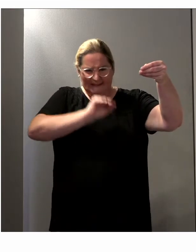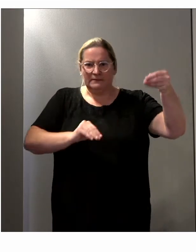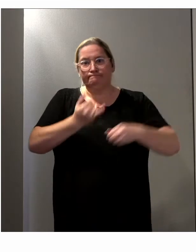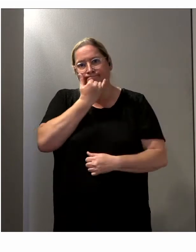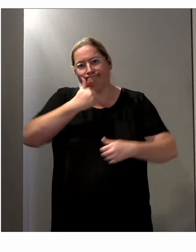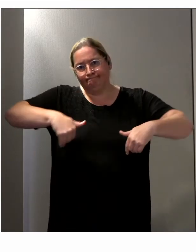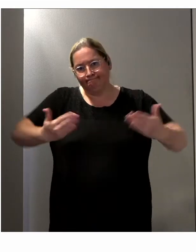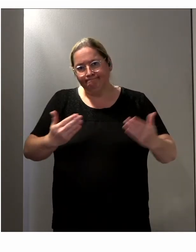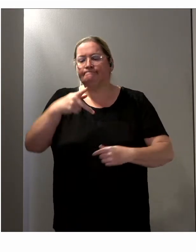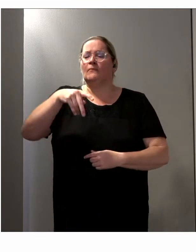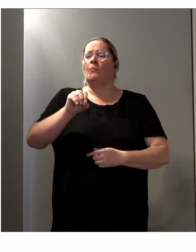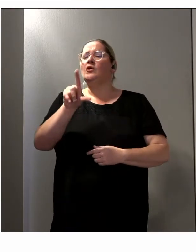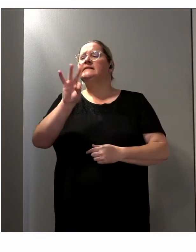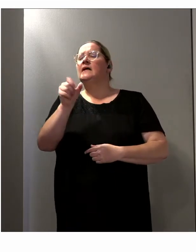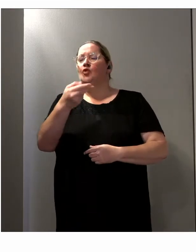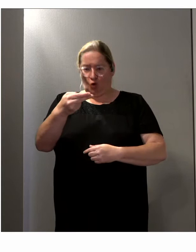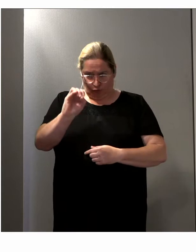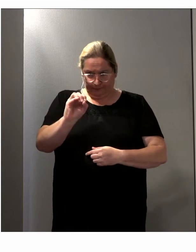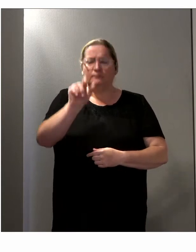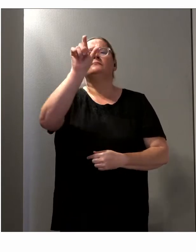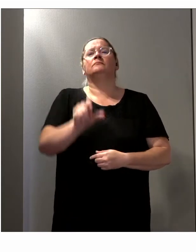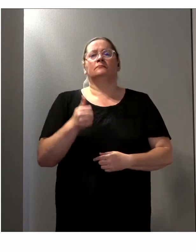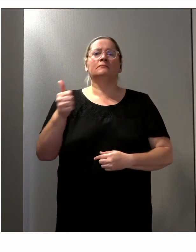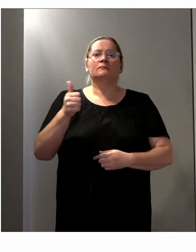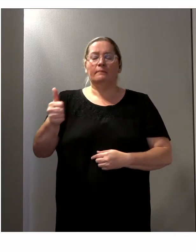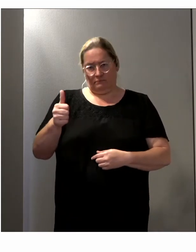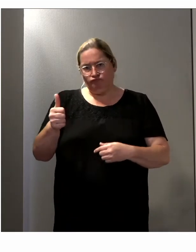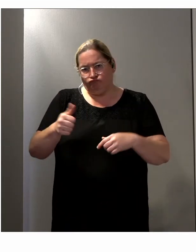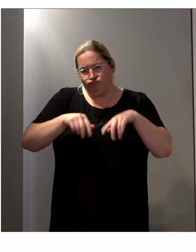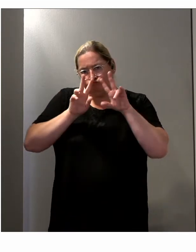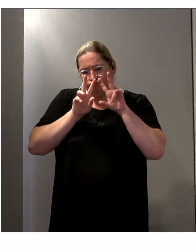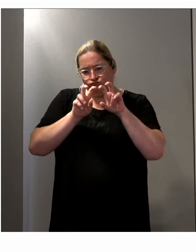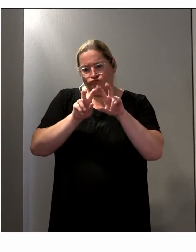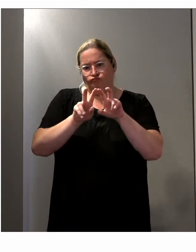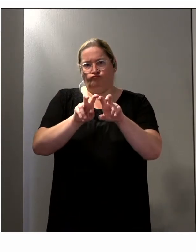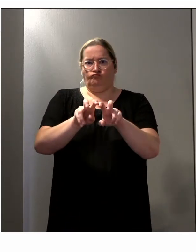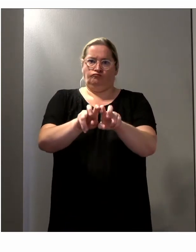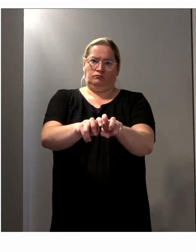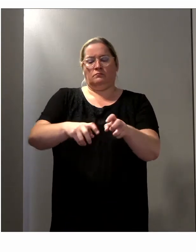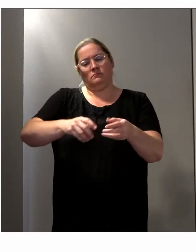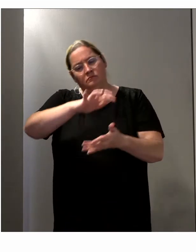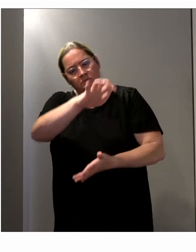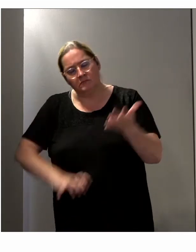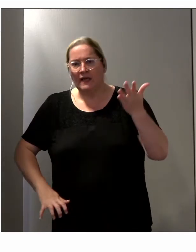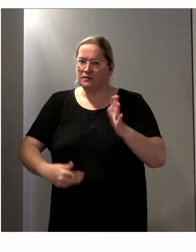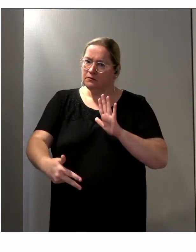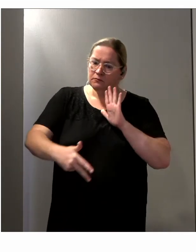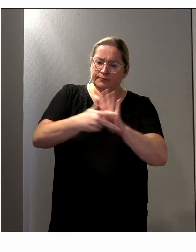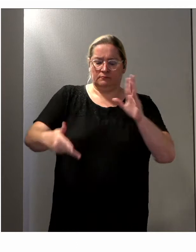Polizano, qui est, dont les recherches font autorité sur le